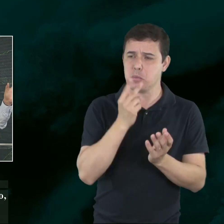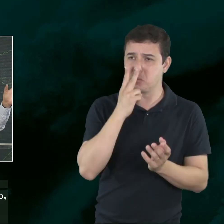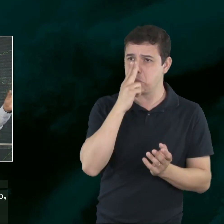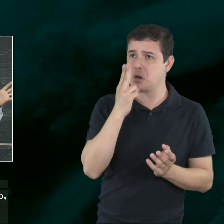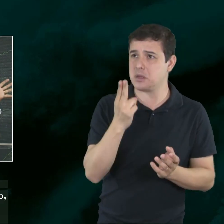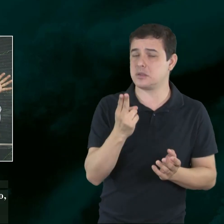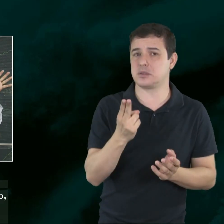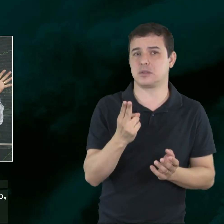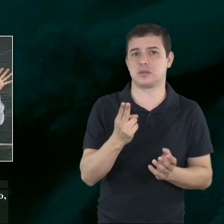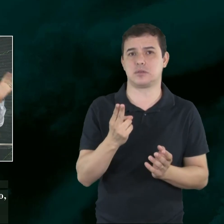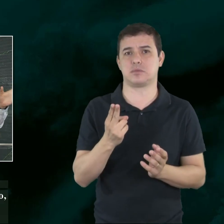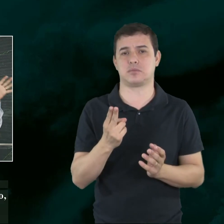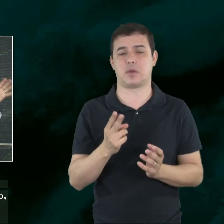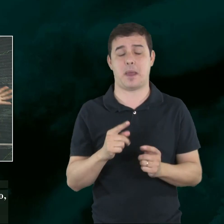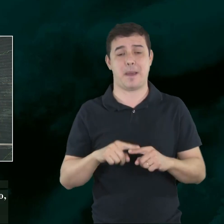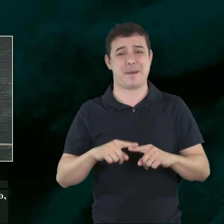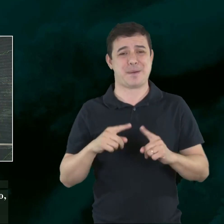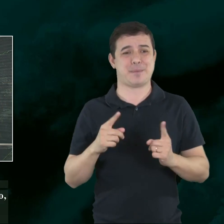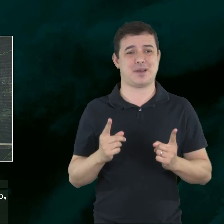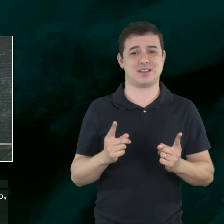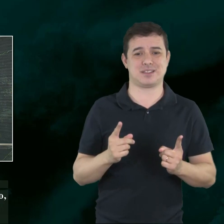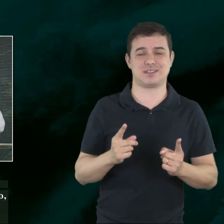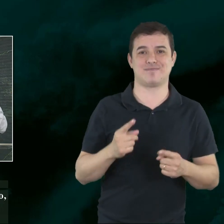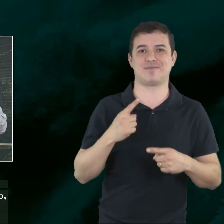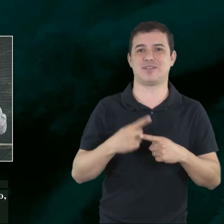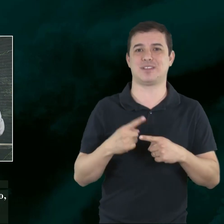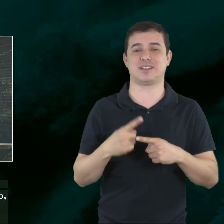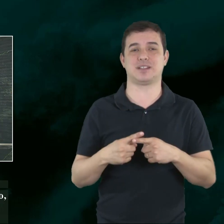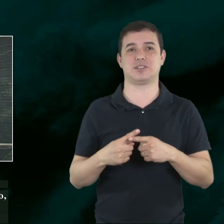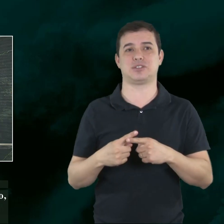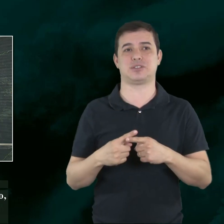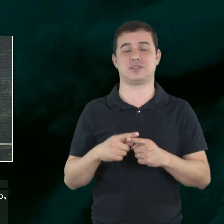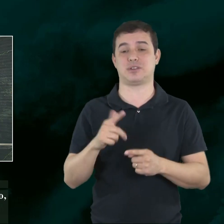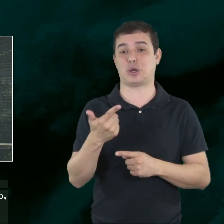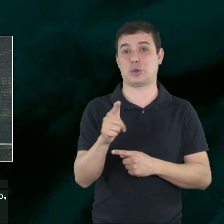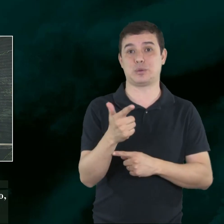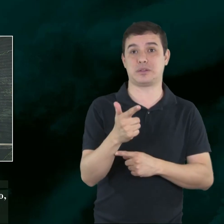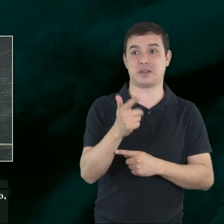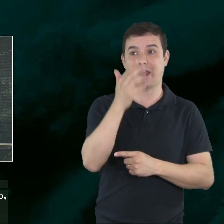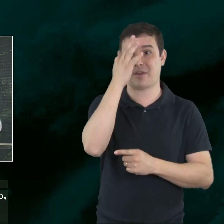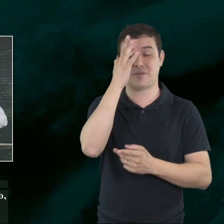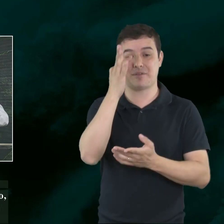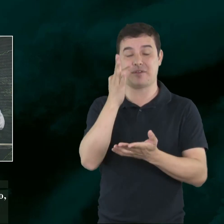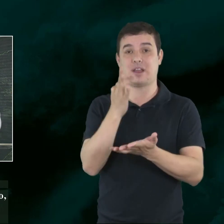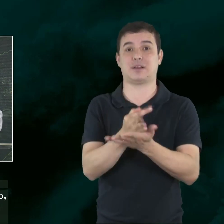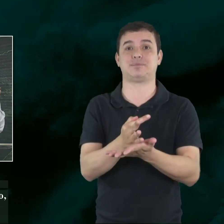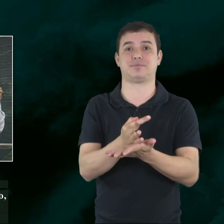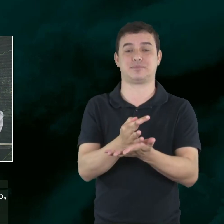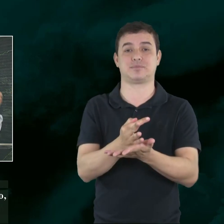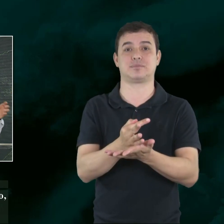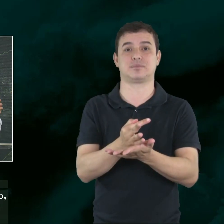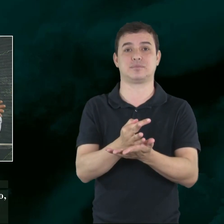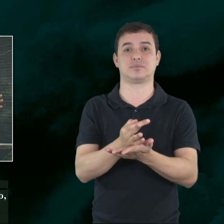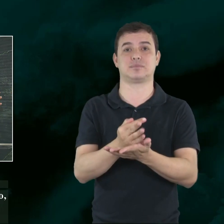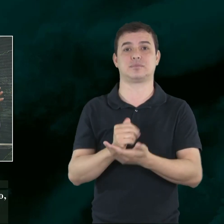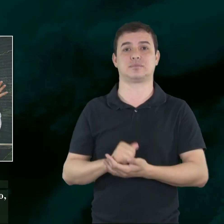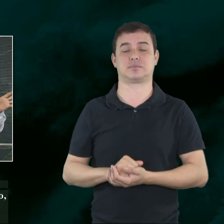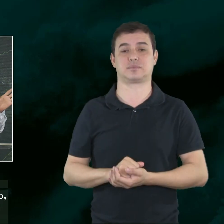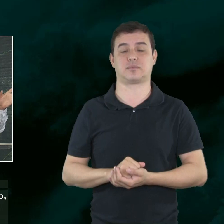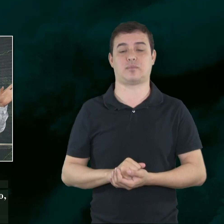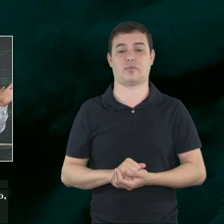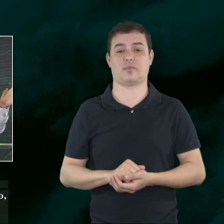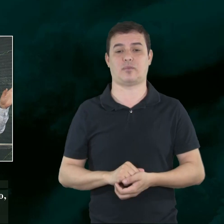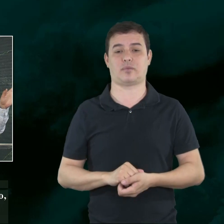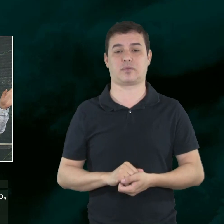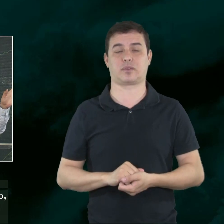temos muitos são, né, fazem parte dessa cristandade, e nós temos menor parte, né,